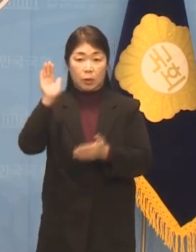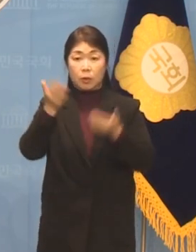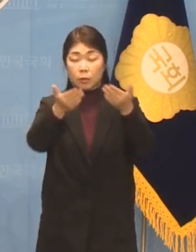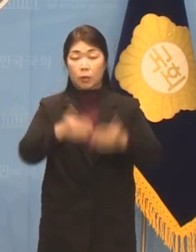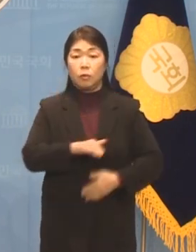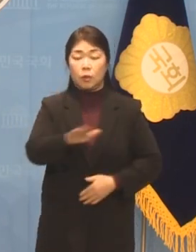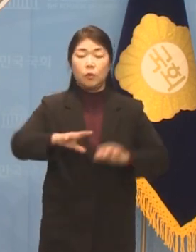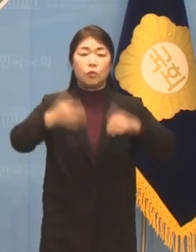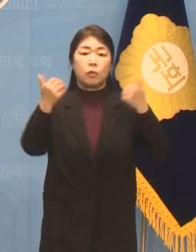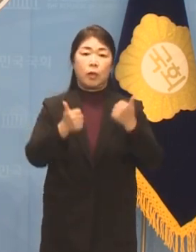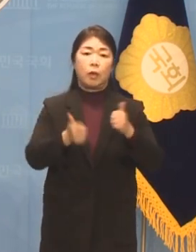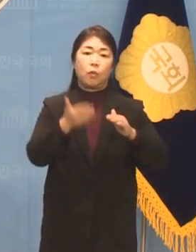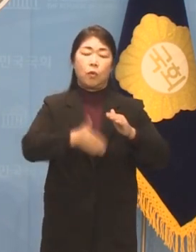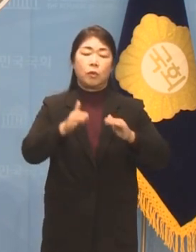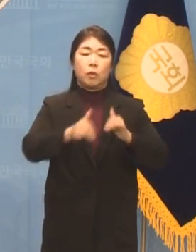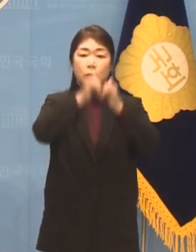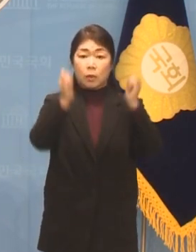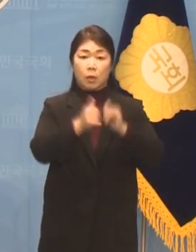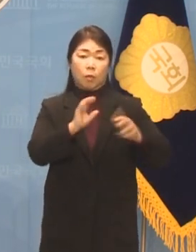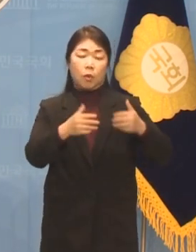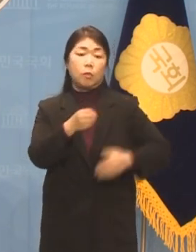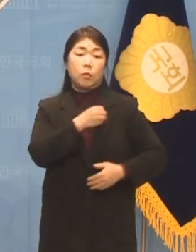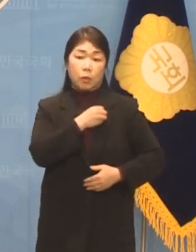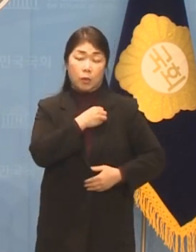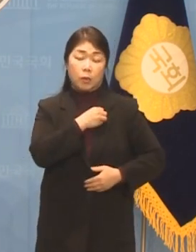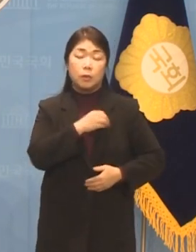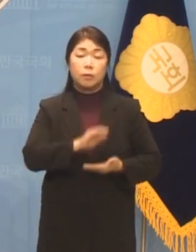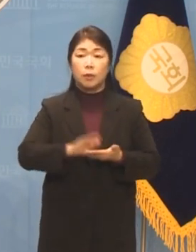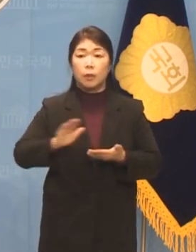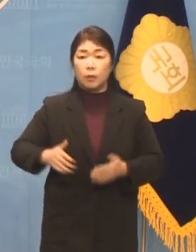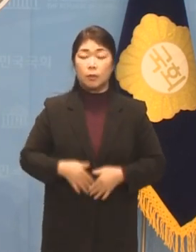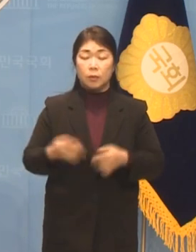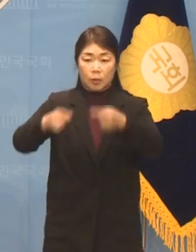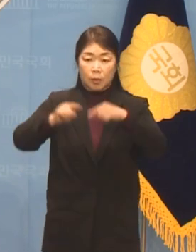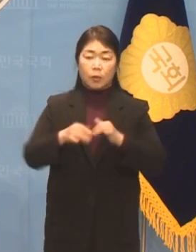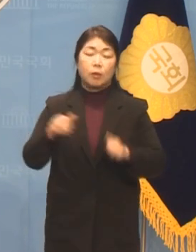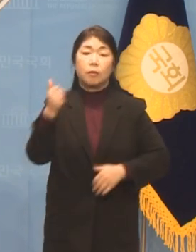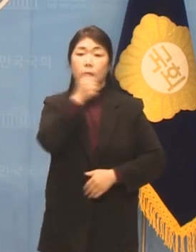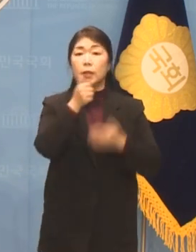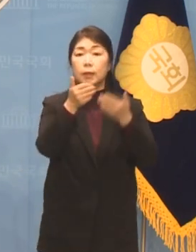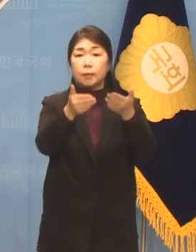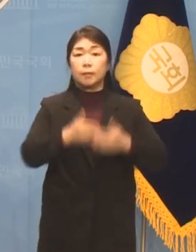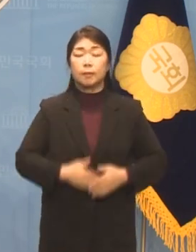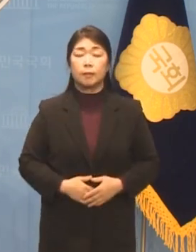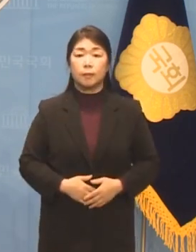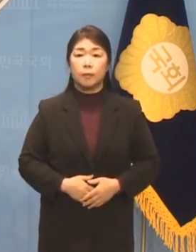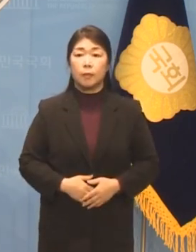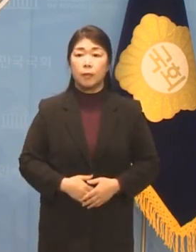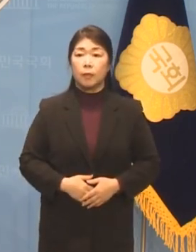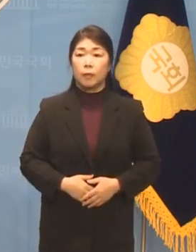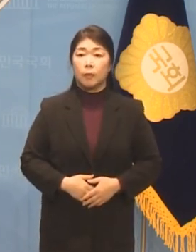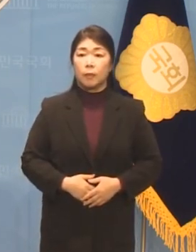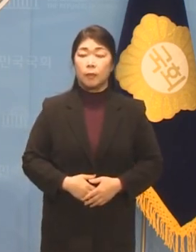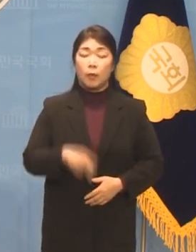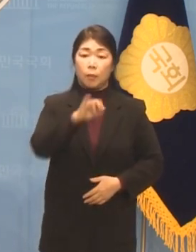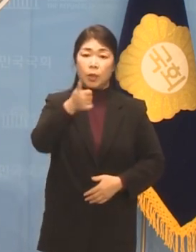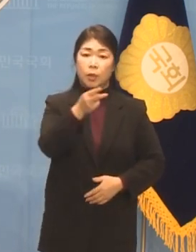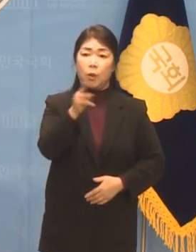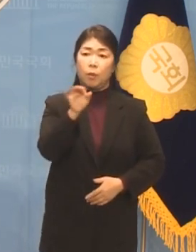저희는 국회 공정사회 포럼 소속 의원들이고요. 참석한 분들 먼저 소개하겠습니다. 먼저 끝에서부터 민영배